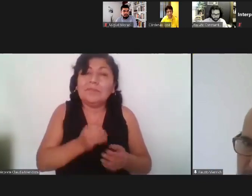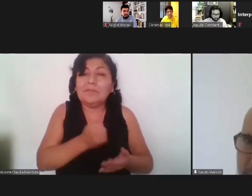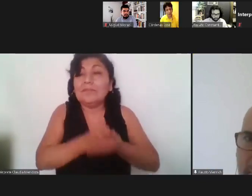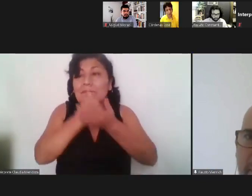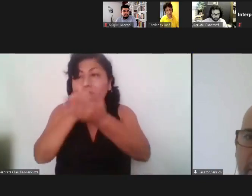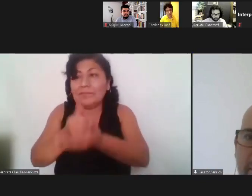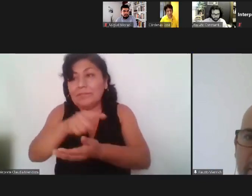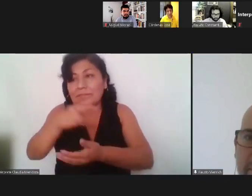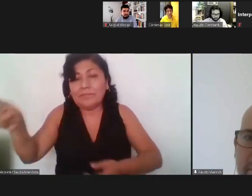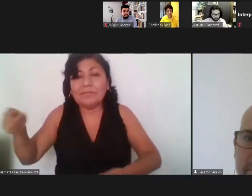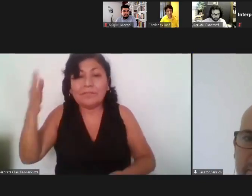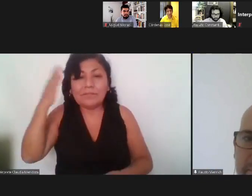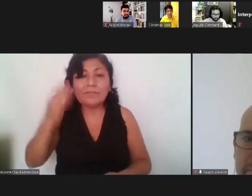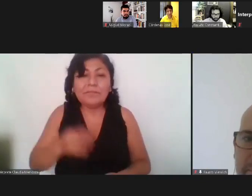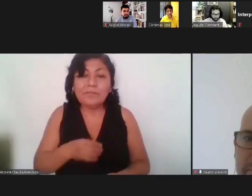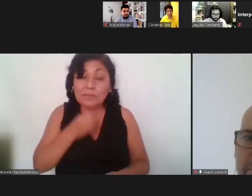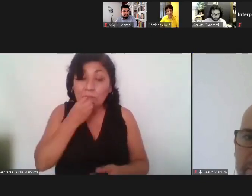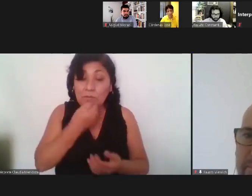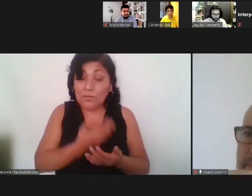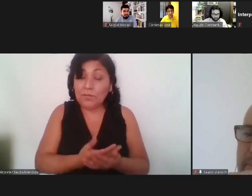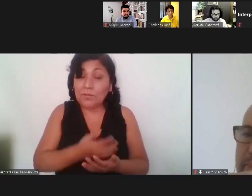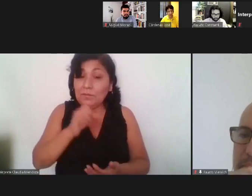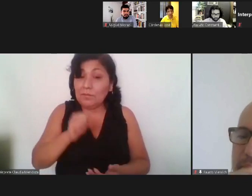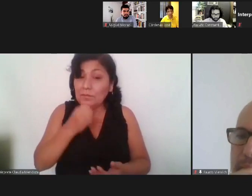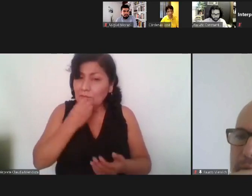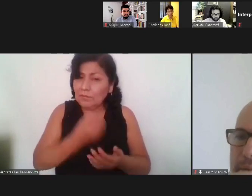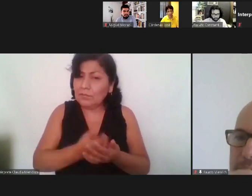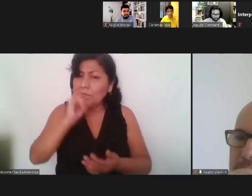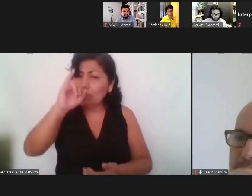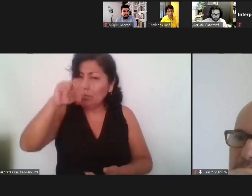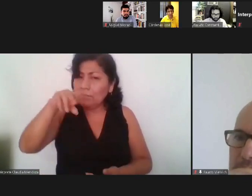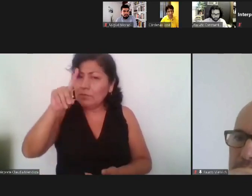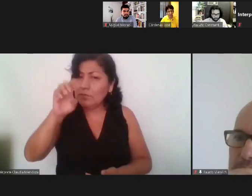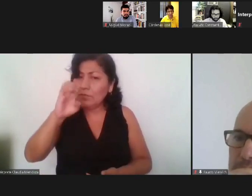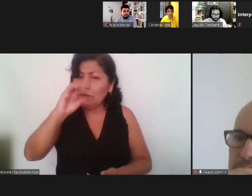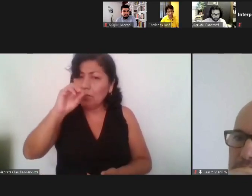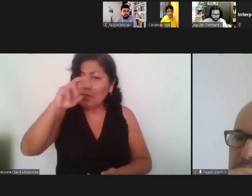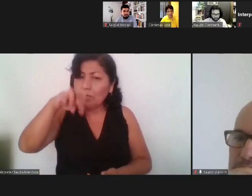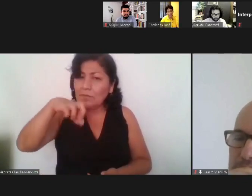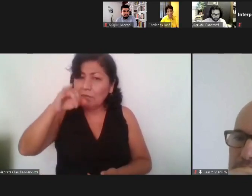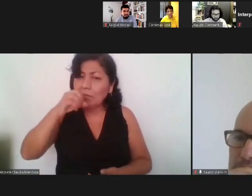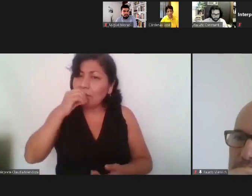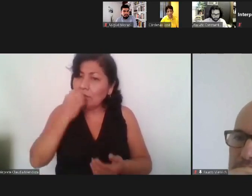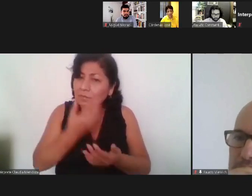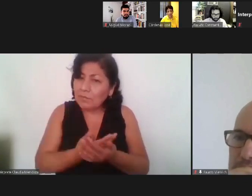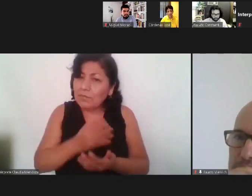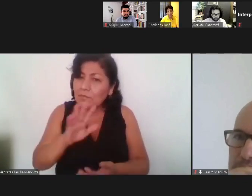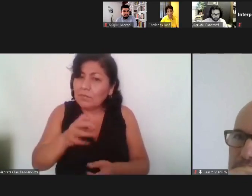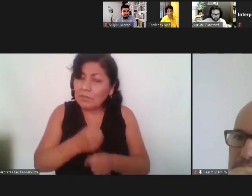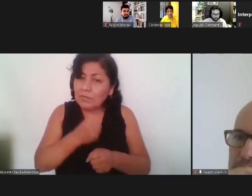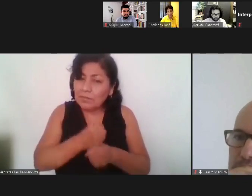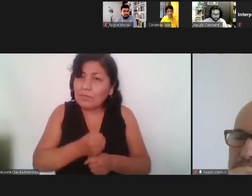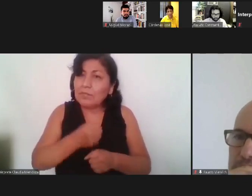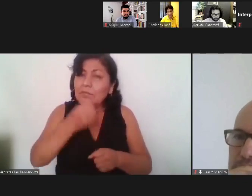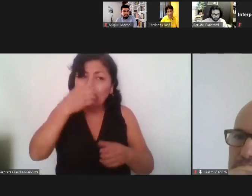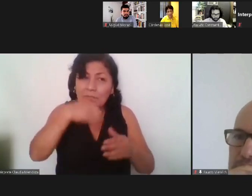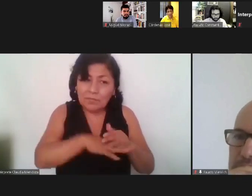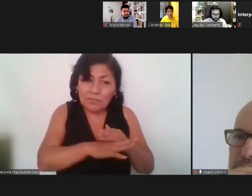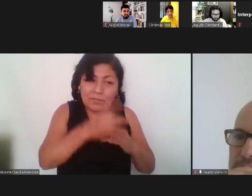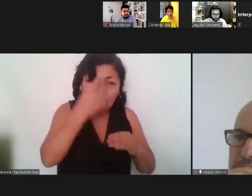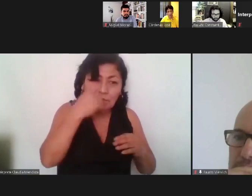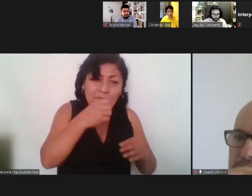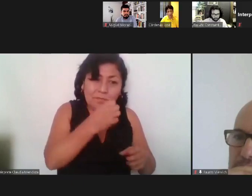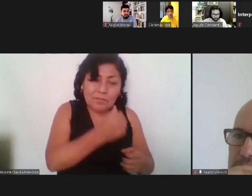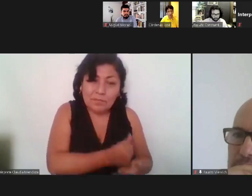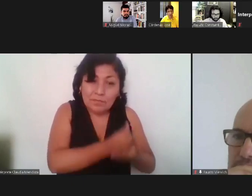es una buena iniciativa. Felicitaciones Indecopi por haber incursionado en ese campo, porque de cierta manera permite que